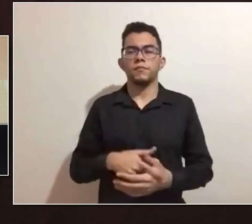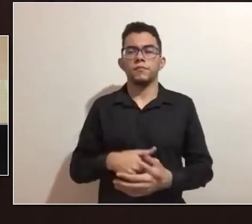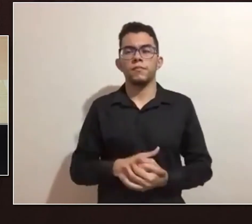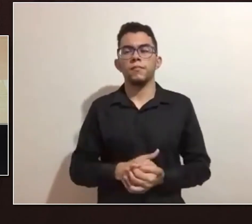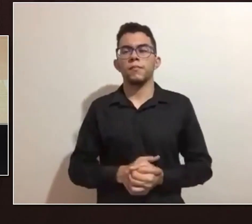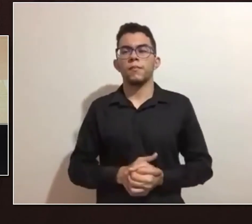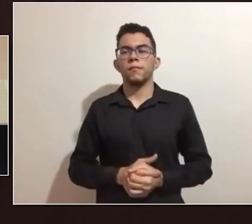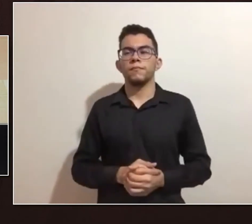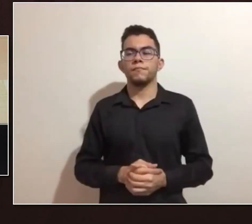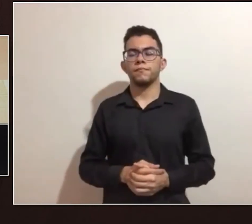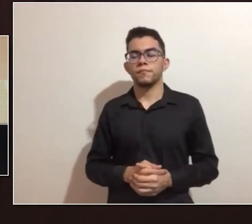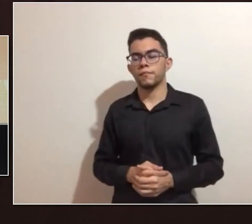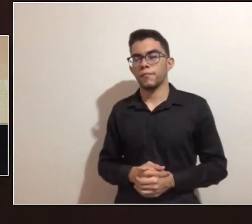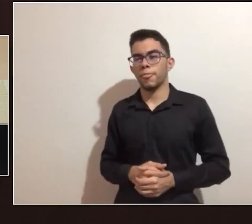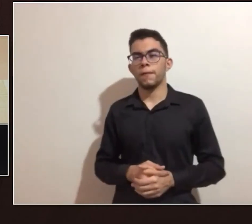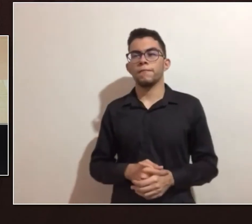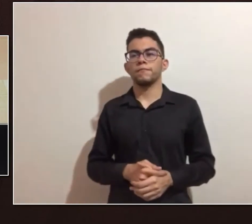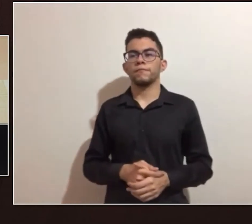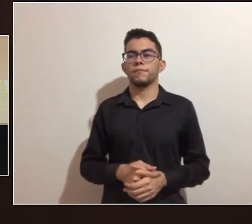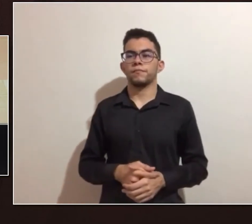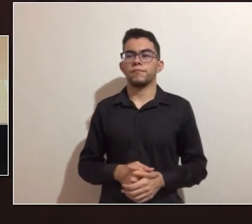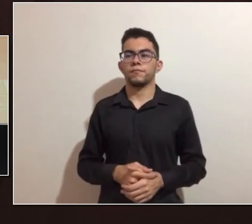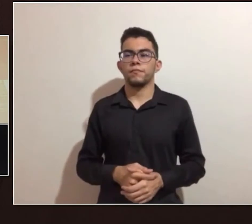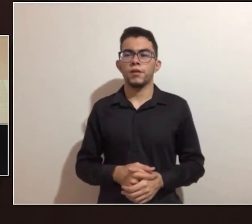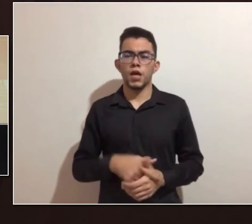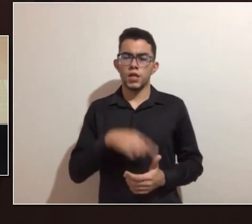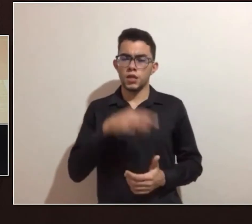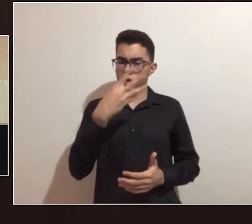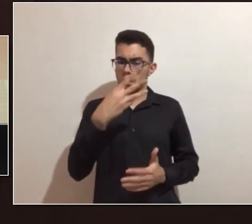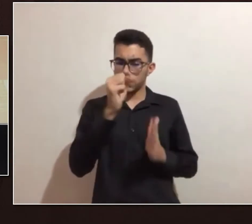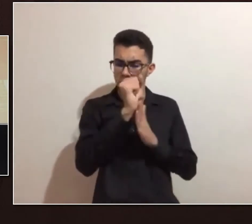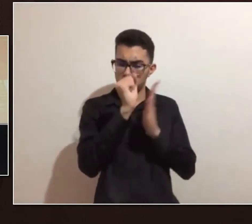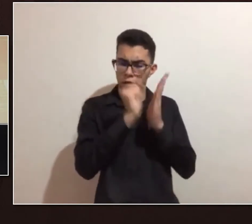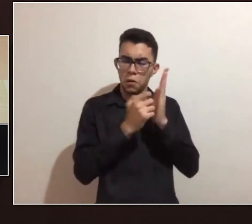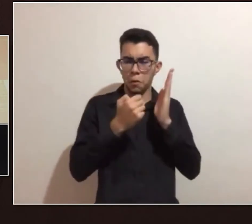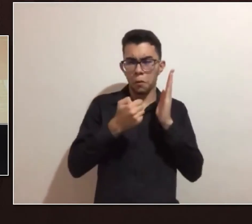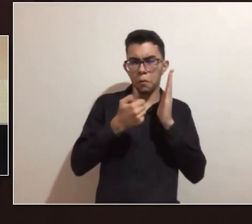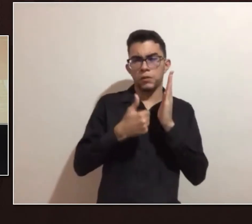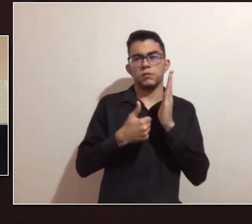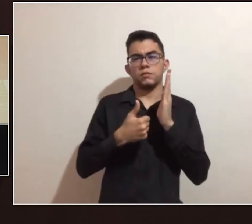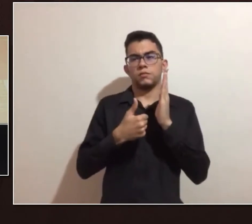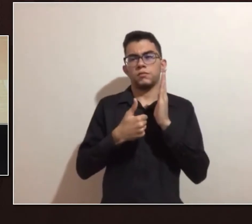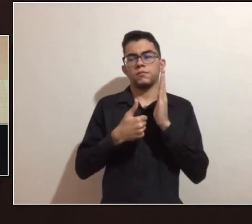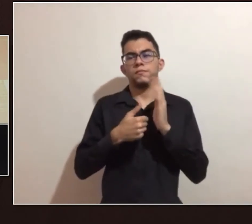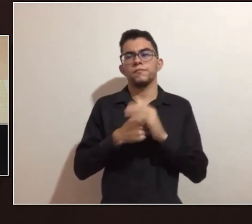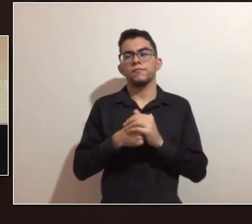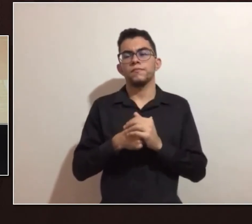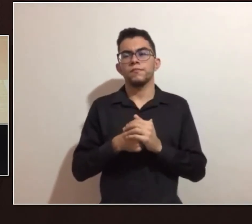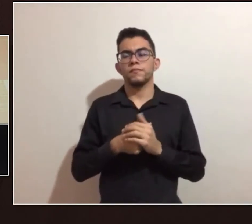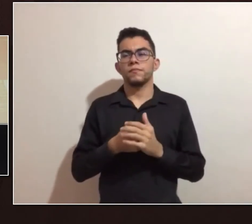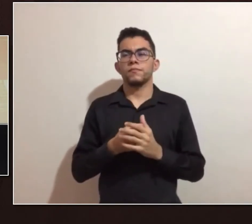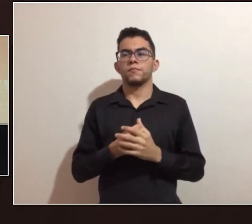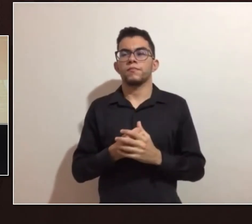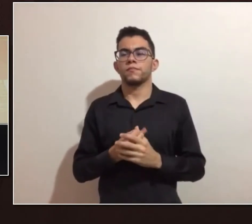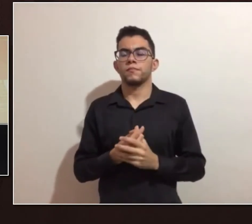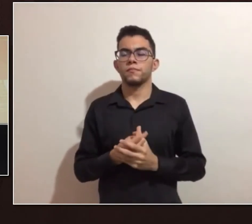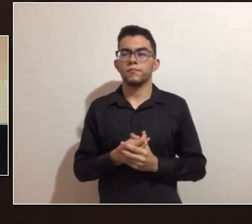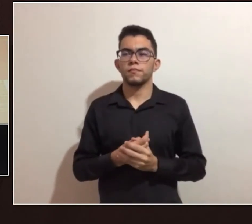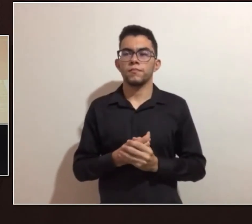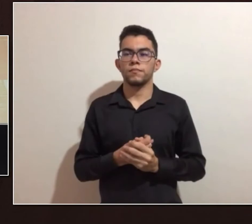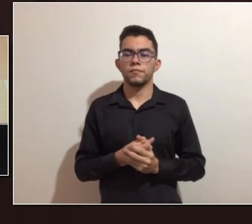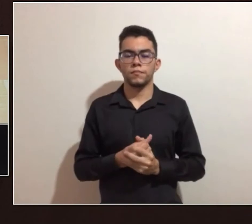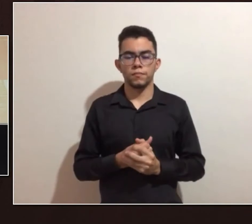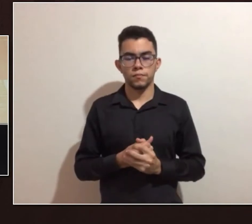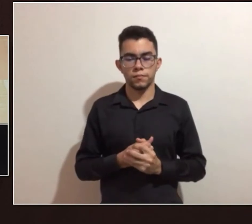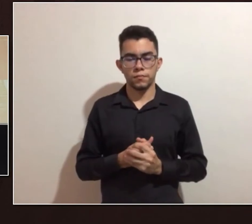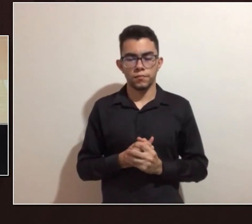aconteceu durante quase 3 séculos. E a igreja, e outro assunto, irmão, uma coisa é a fé, e outra